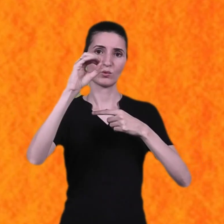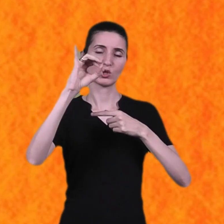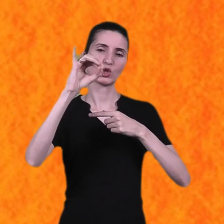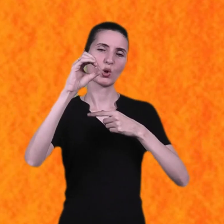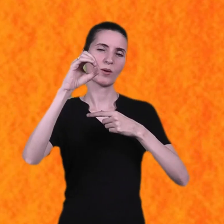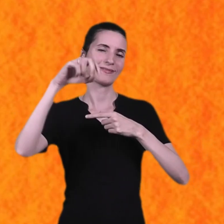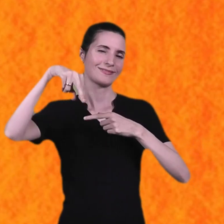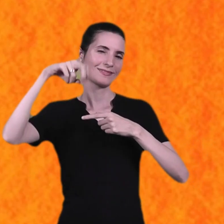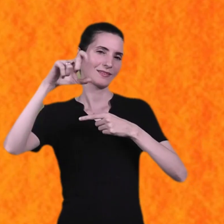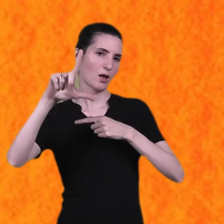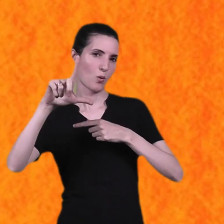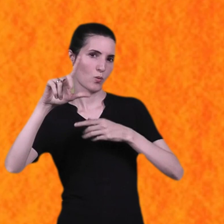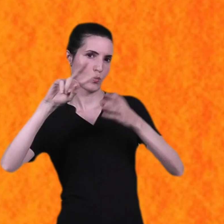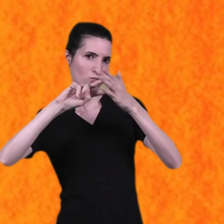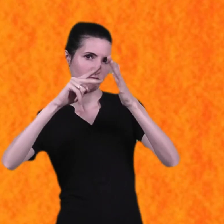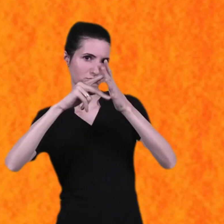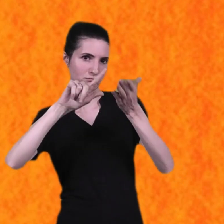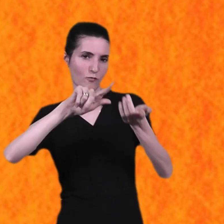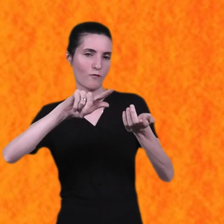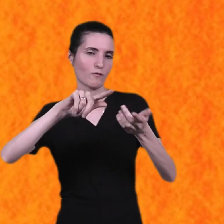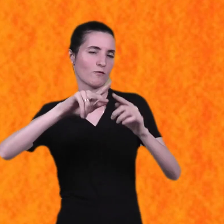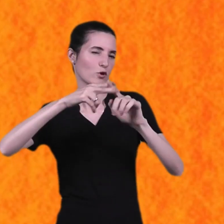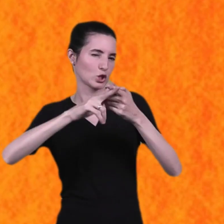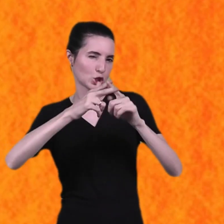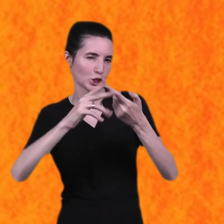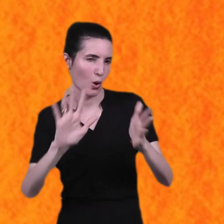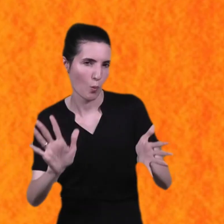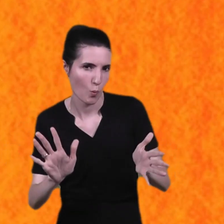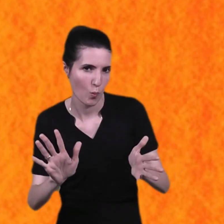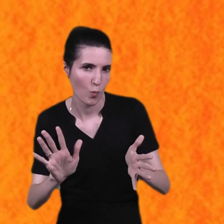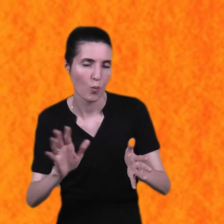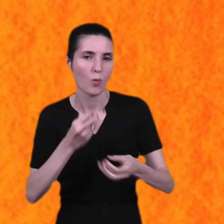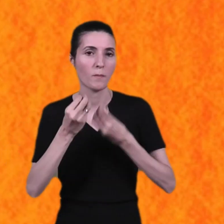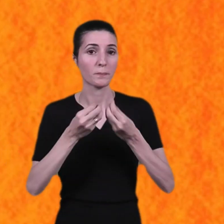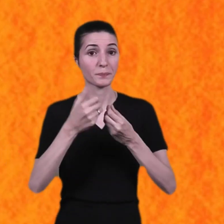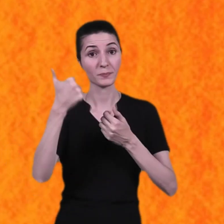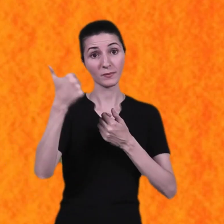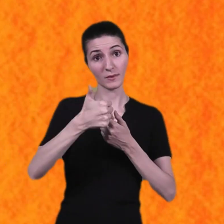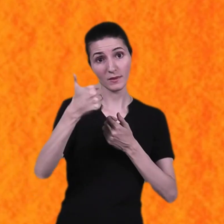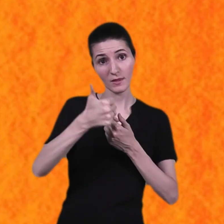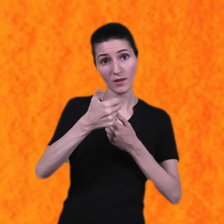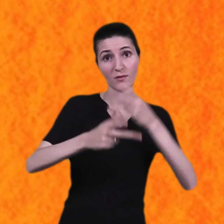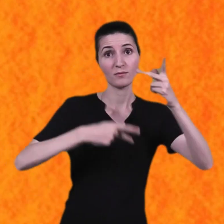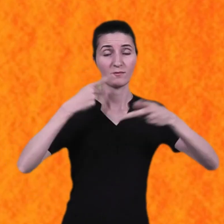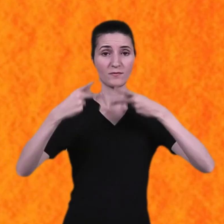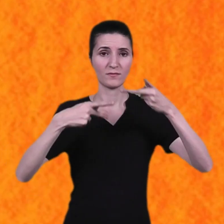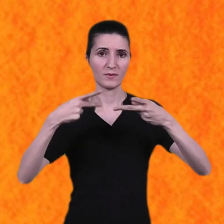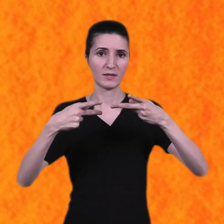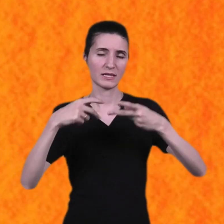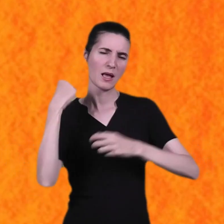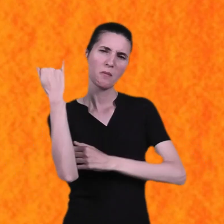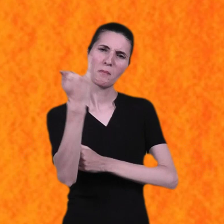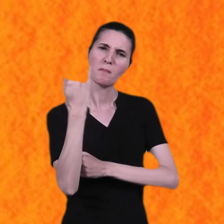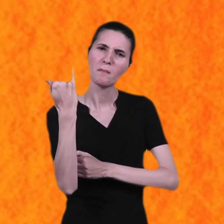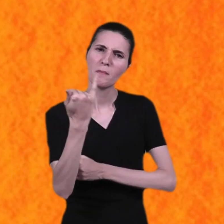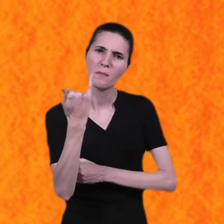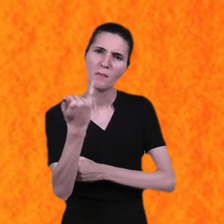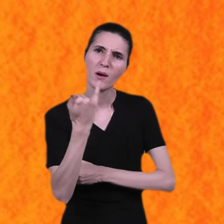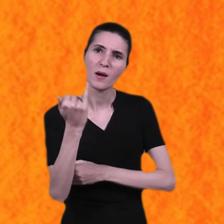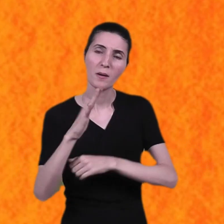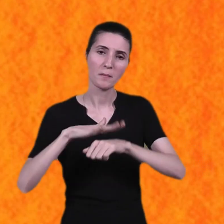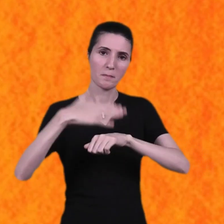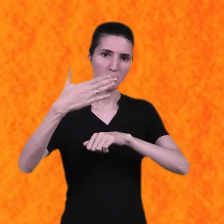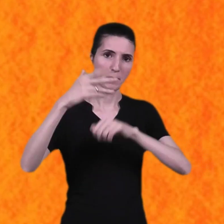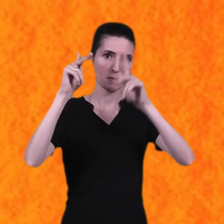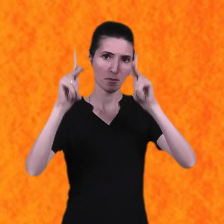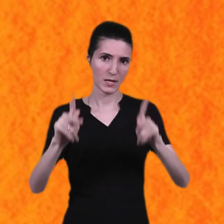seria se a gente pudesse fazer uma audiodescrição padrão, onde tem primeiro a parte falada das coisas mais importantes, que